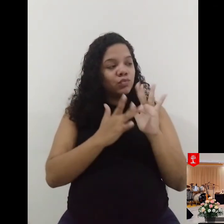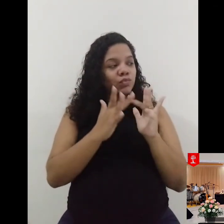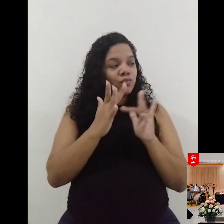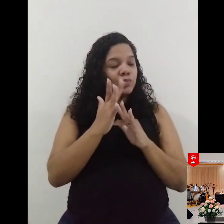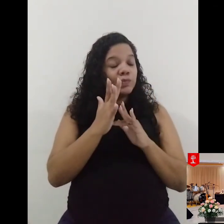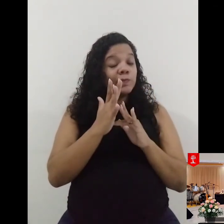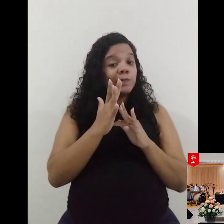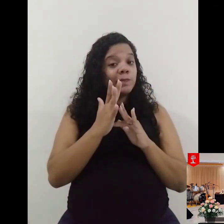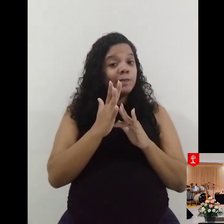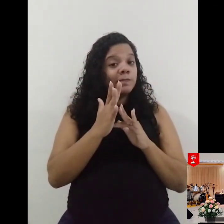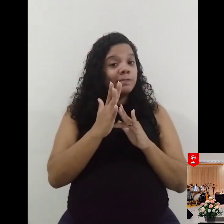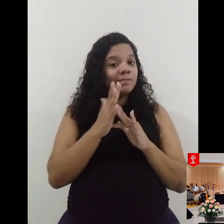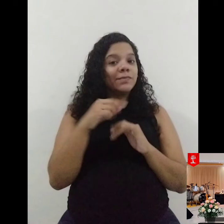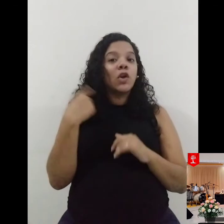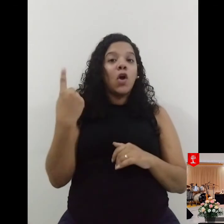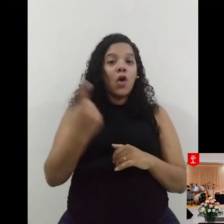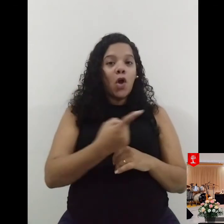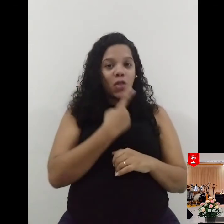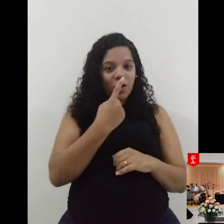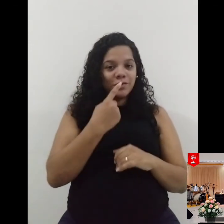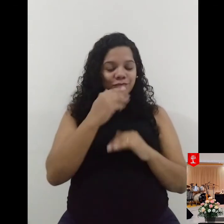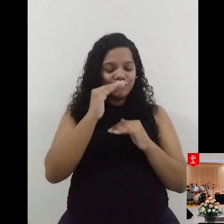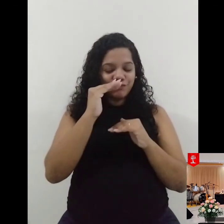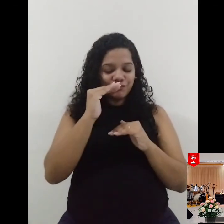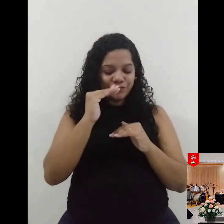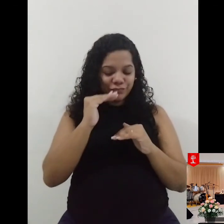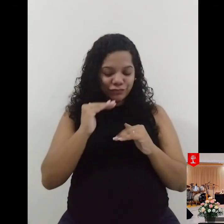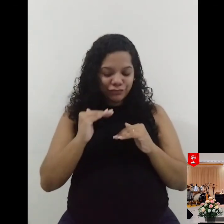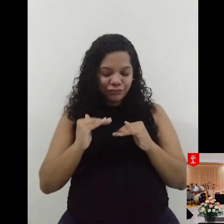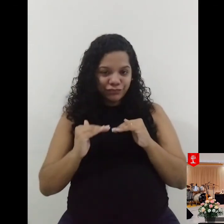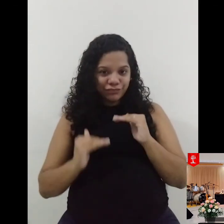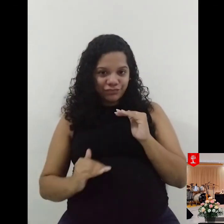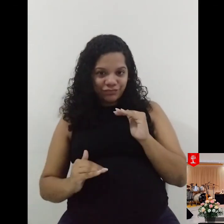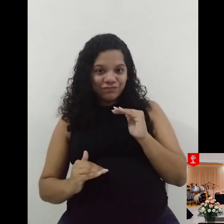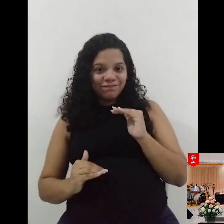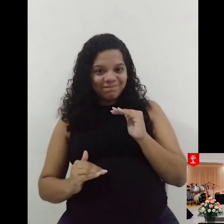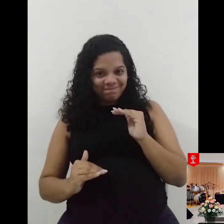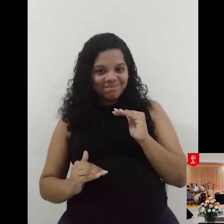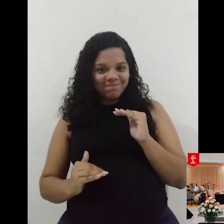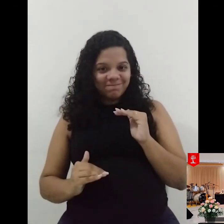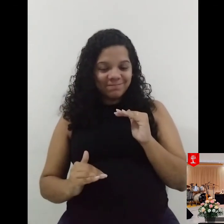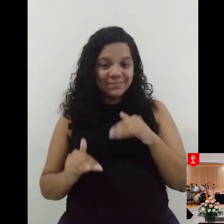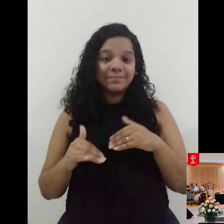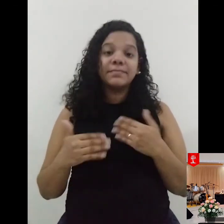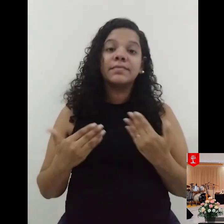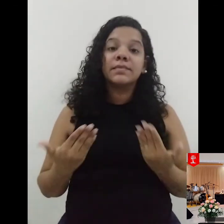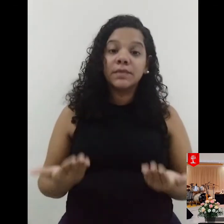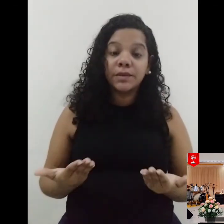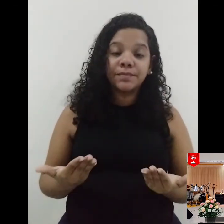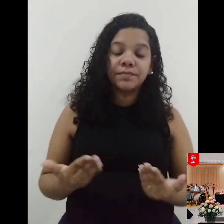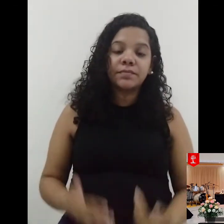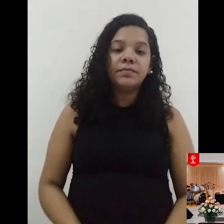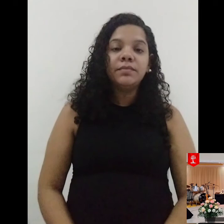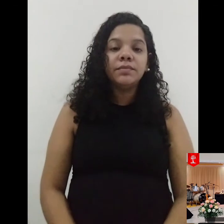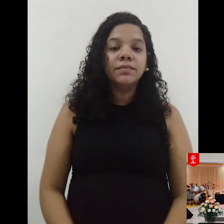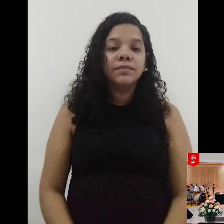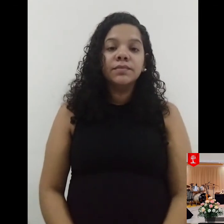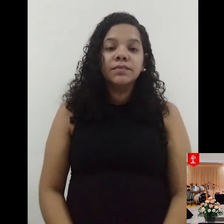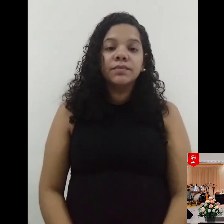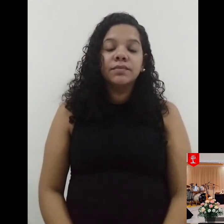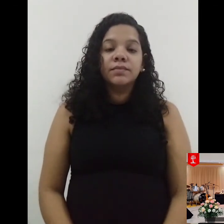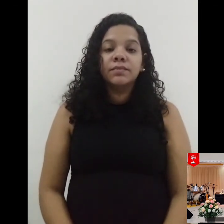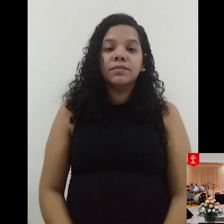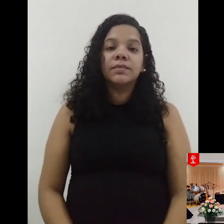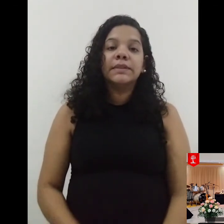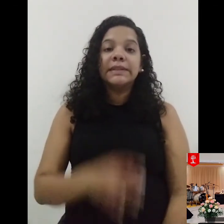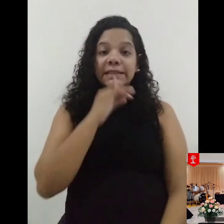que sejam de fato pessoas que estão em um momento ou numa situação mais desfavorável do que a gente,